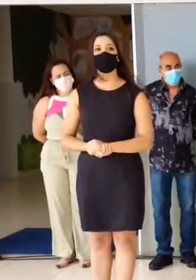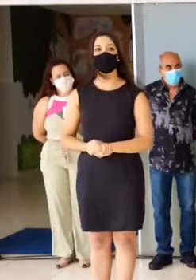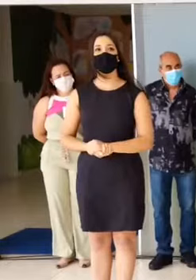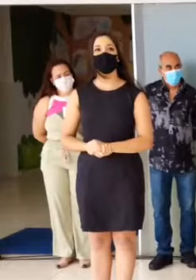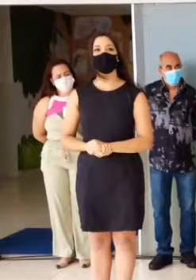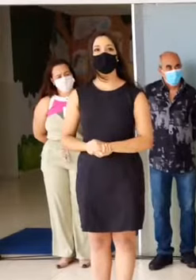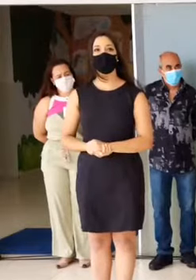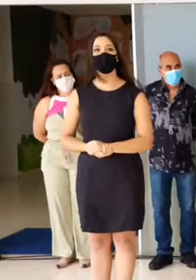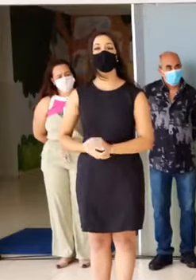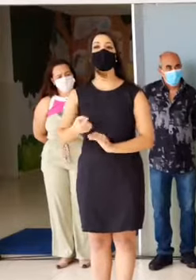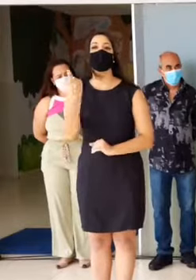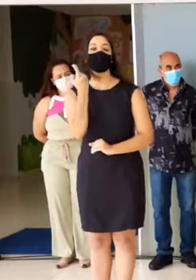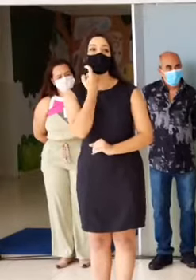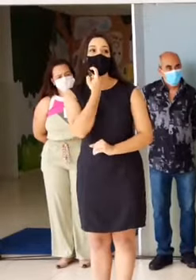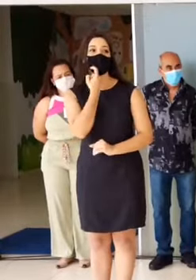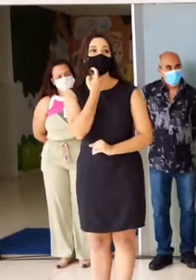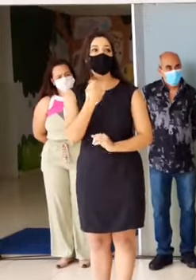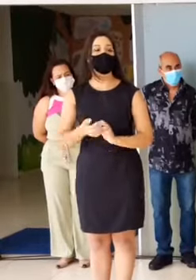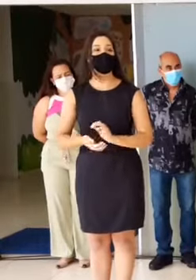Foi numa sexta-feira